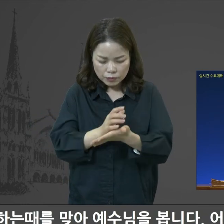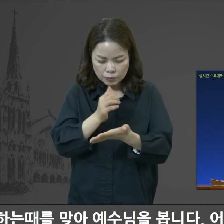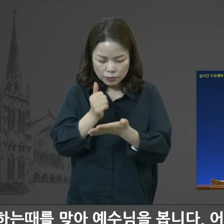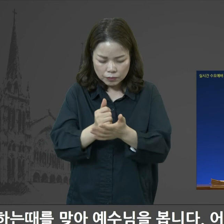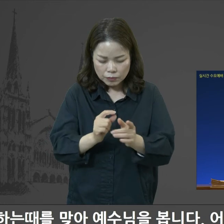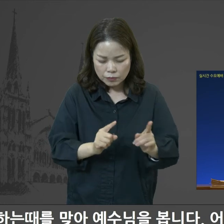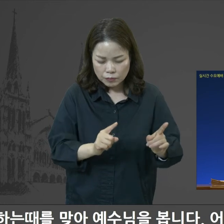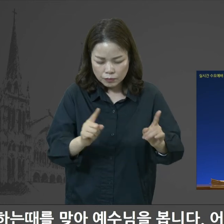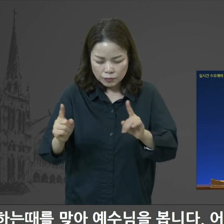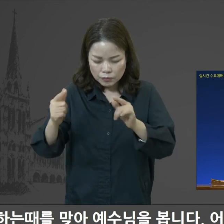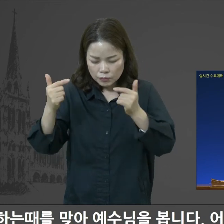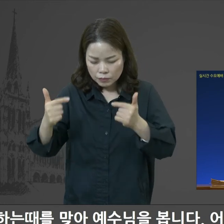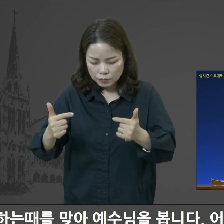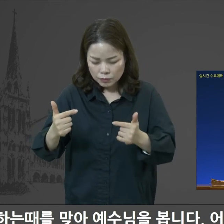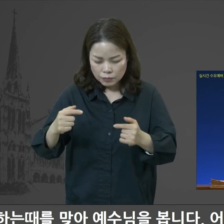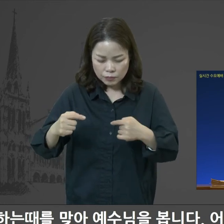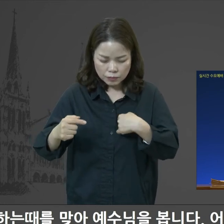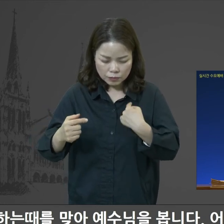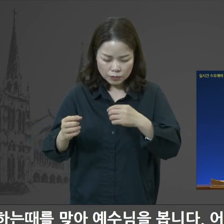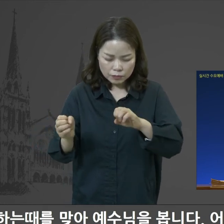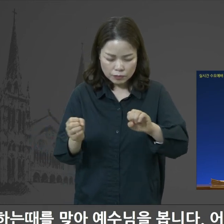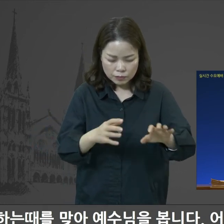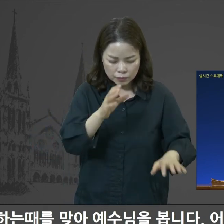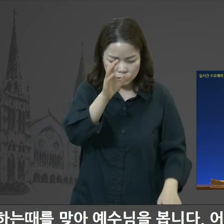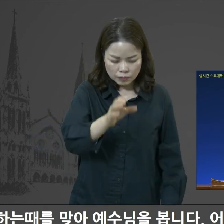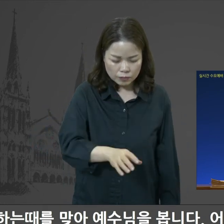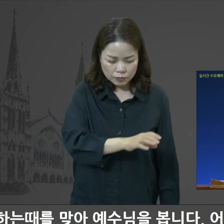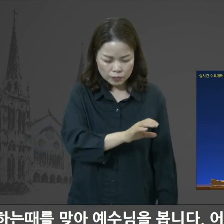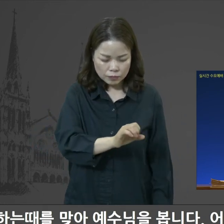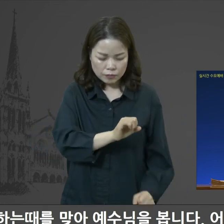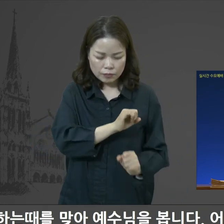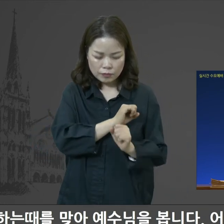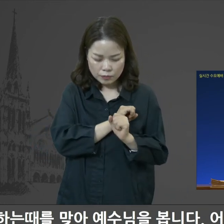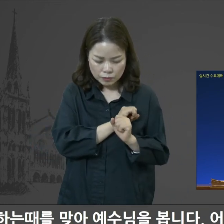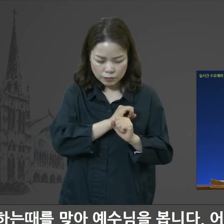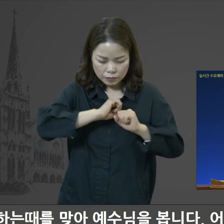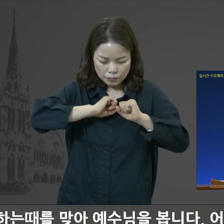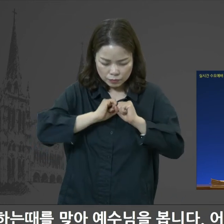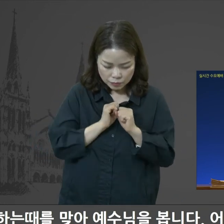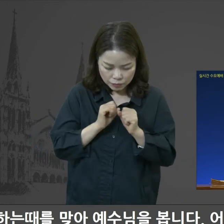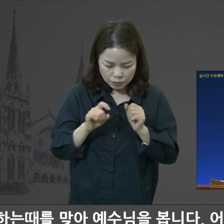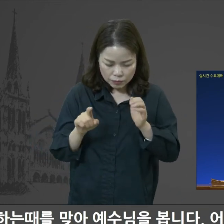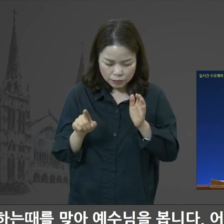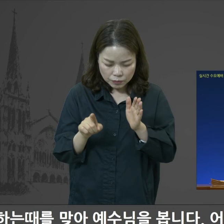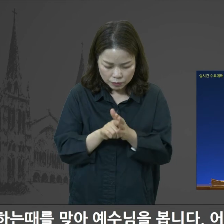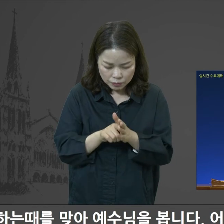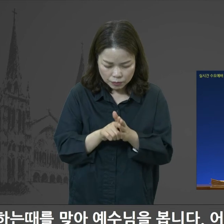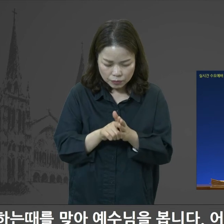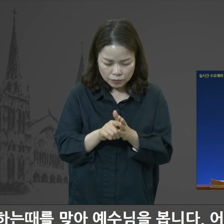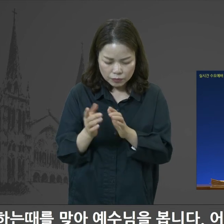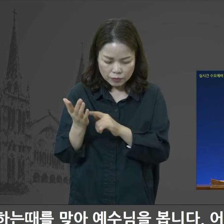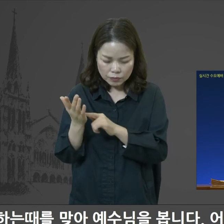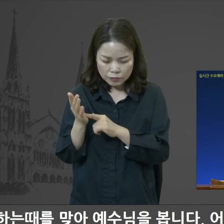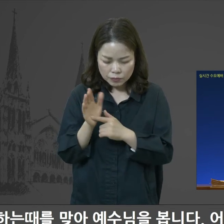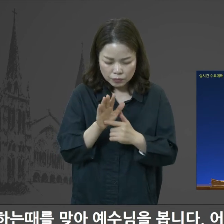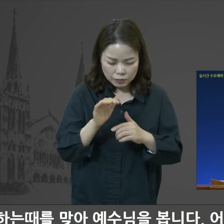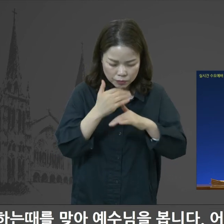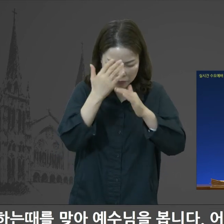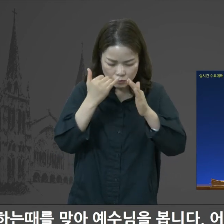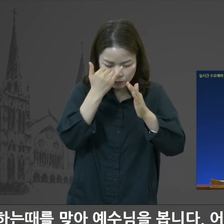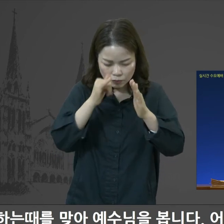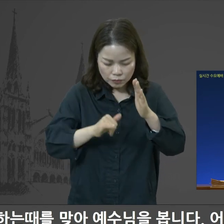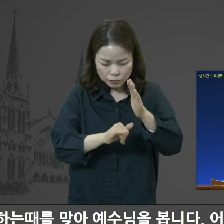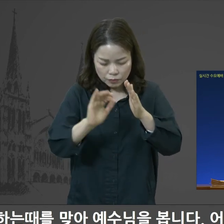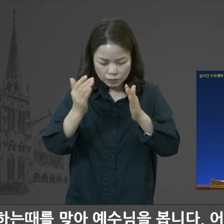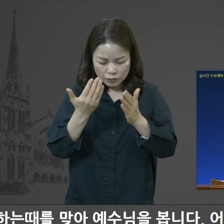사심으로 날마다 자기를 부인하며 자기 십자가를 지고 순종으로 그 믿음을 이 땅에 구현하는 모든 충현의 가족들